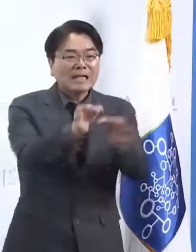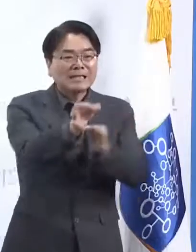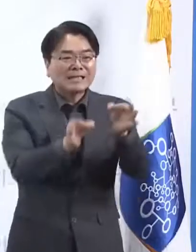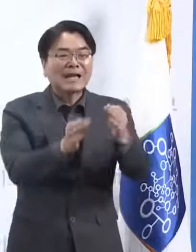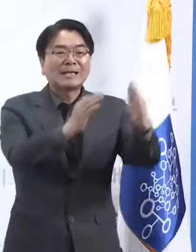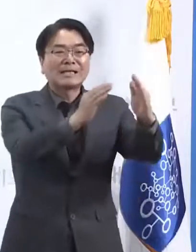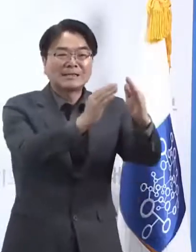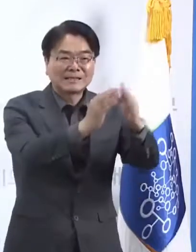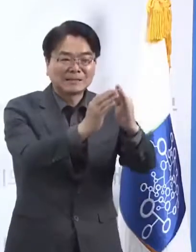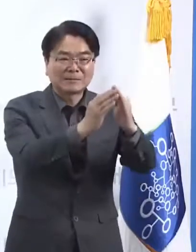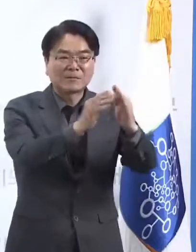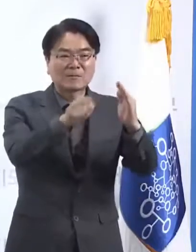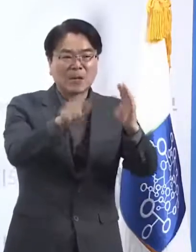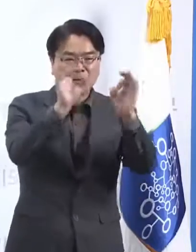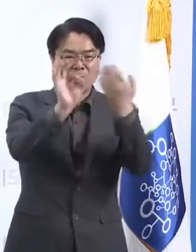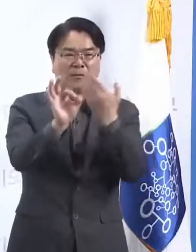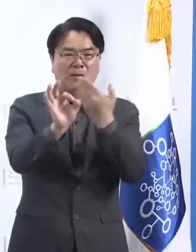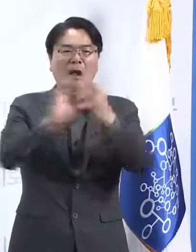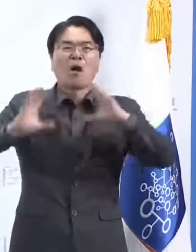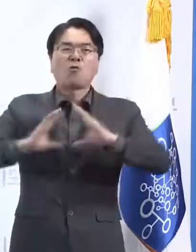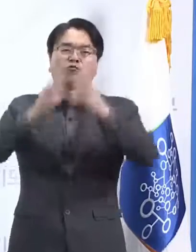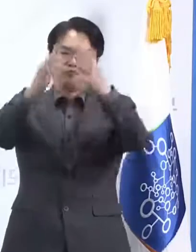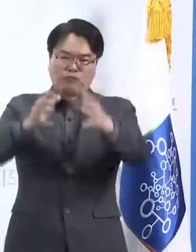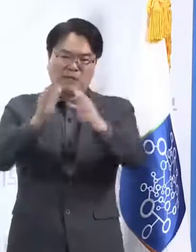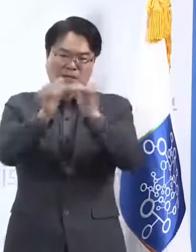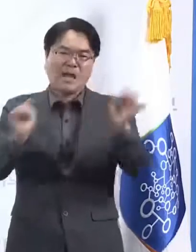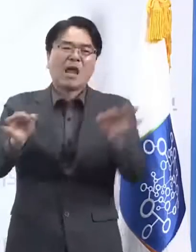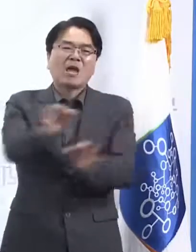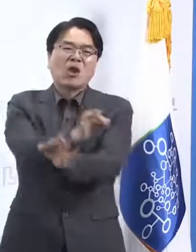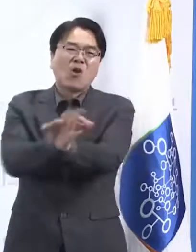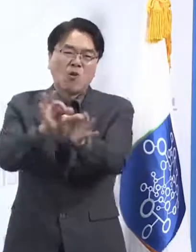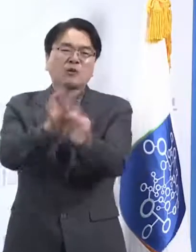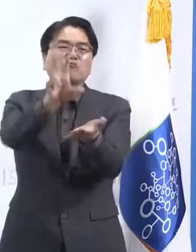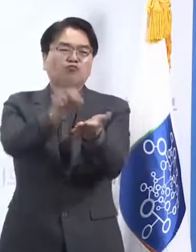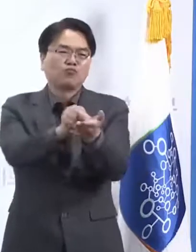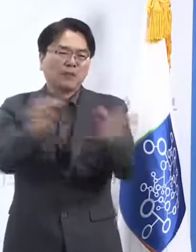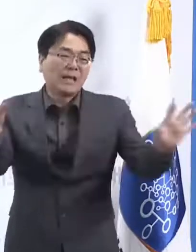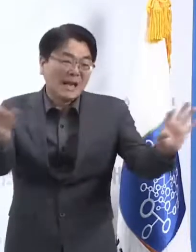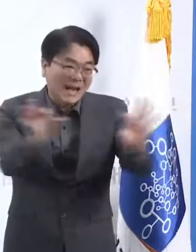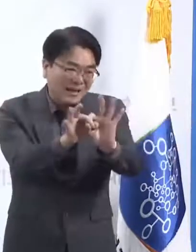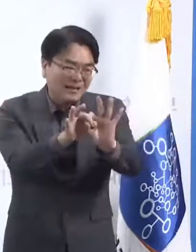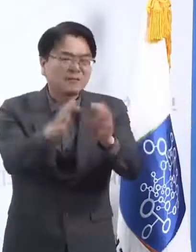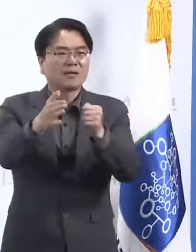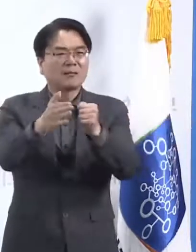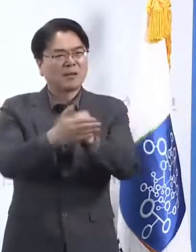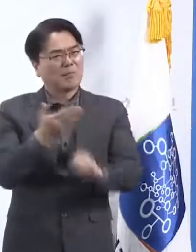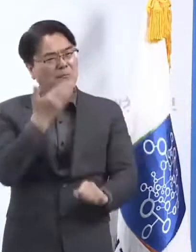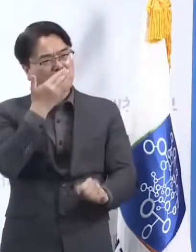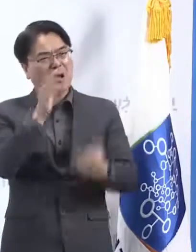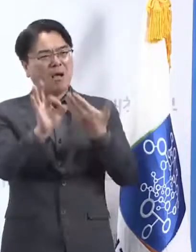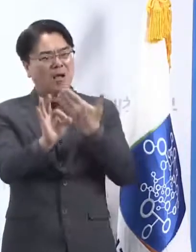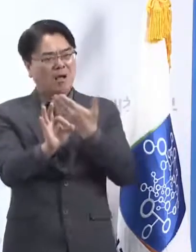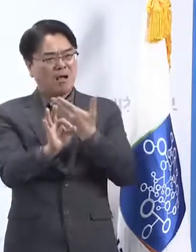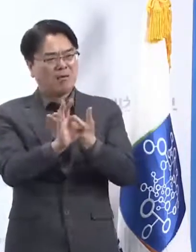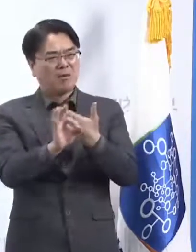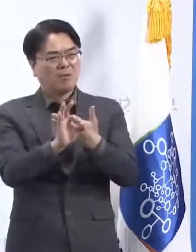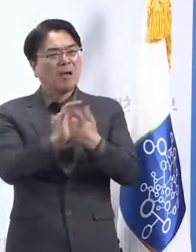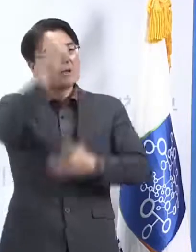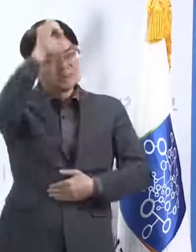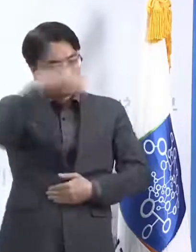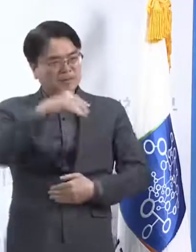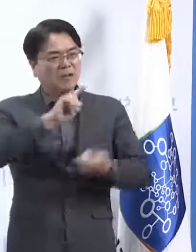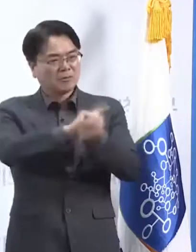영업소들의 영업은 우리 국민들의 경제생활과 밀접한 관련이 있기 때문에 가급적 거리